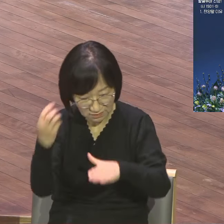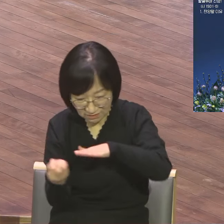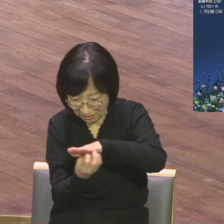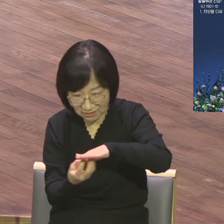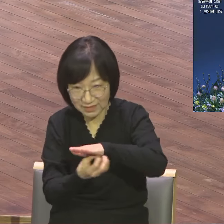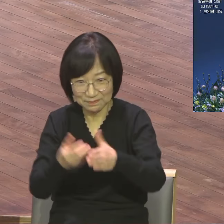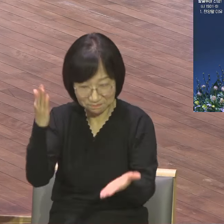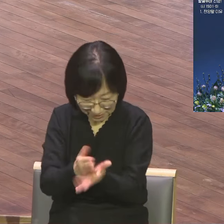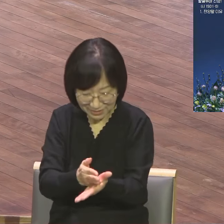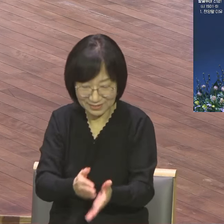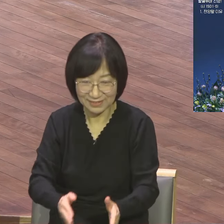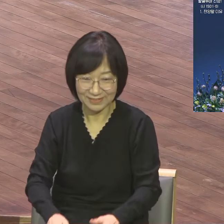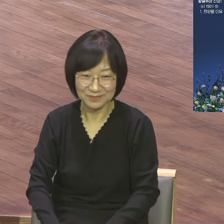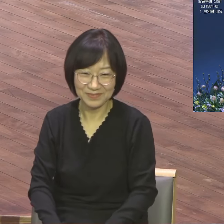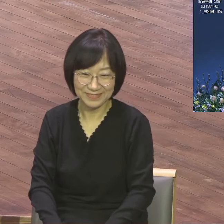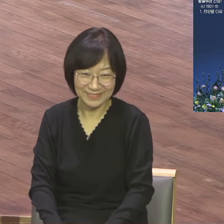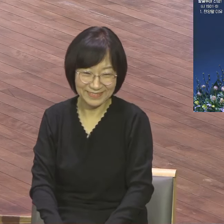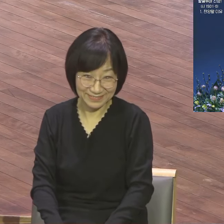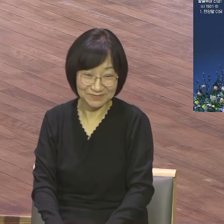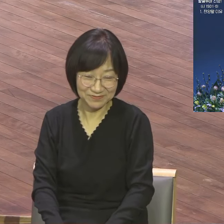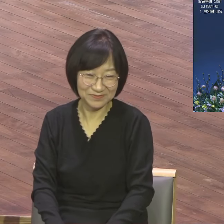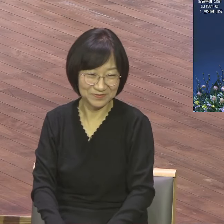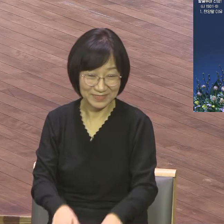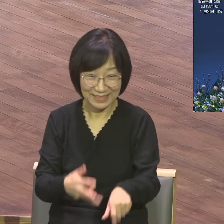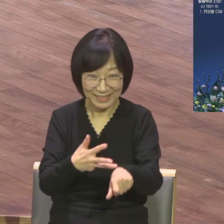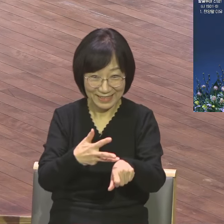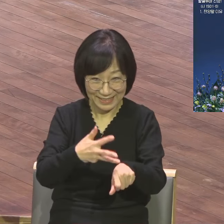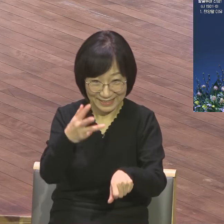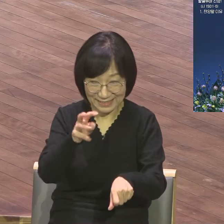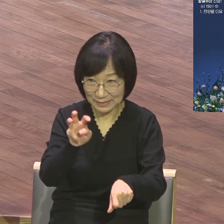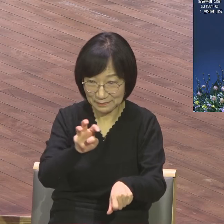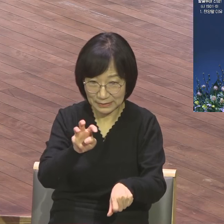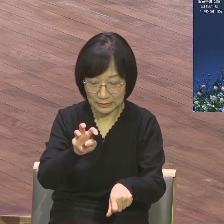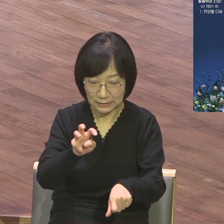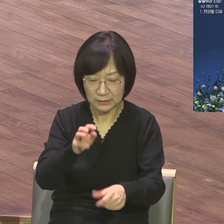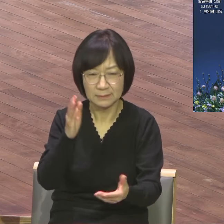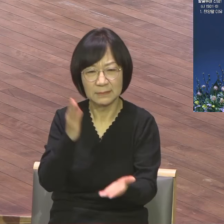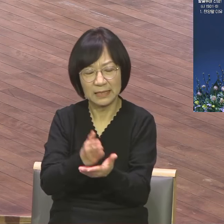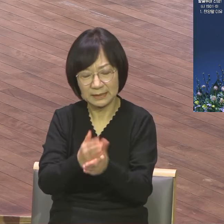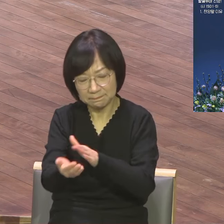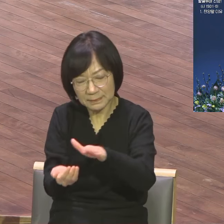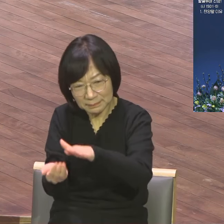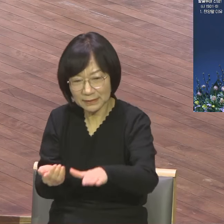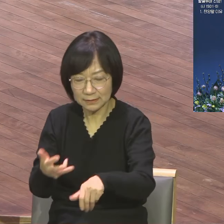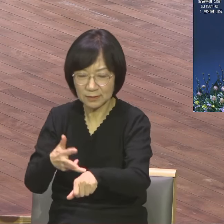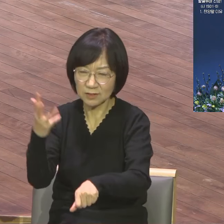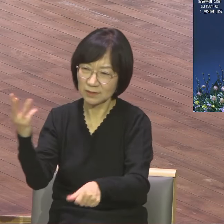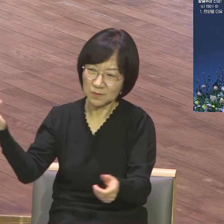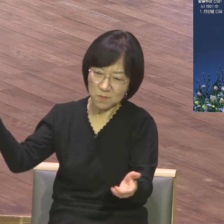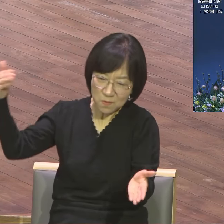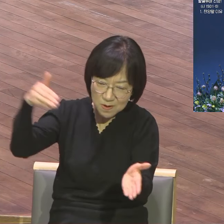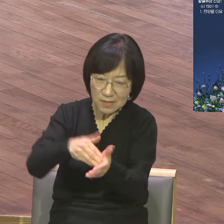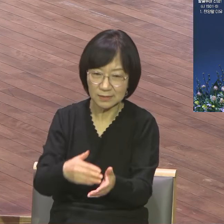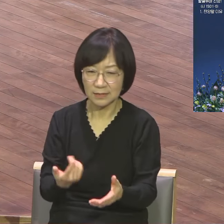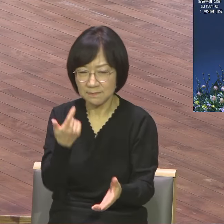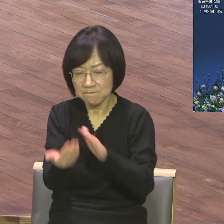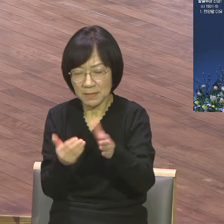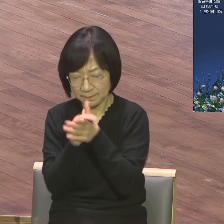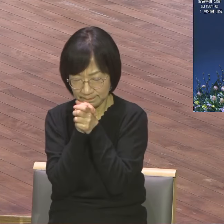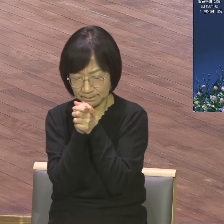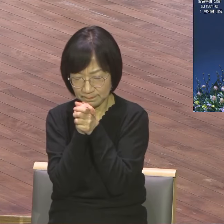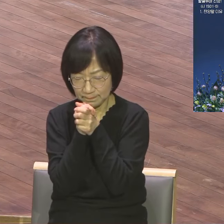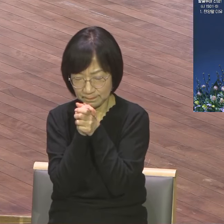8시 반까지 딱 나오고 예배 시작하면 8시 반이 아니에요. 8시부터 나오고 기도 준비해. 그게 록펠러가 받은 축복이에요.